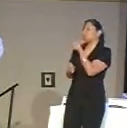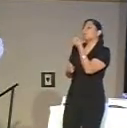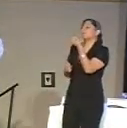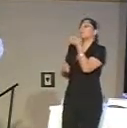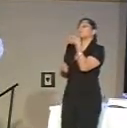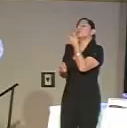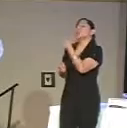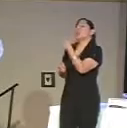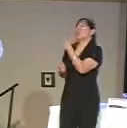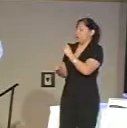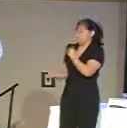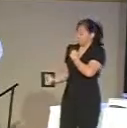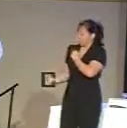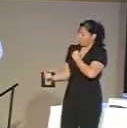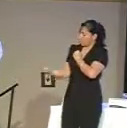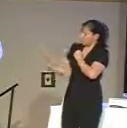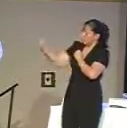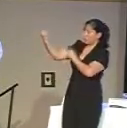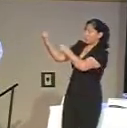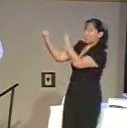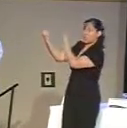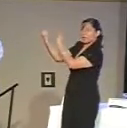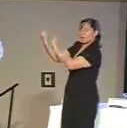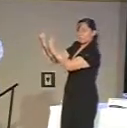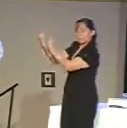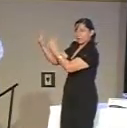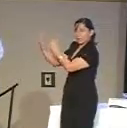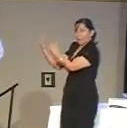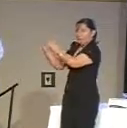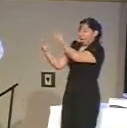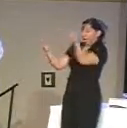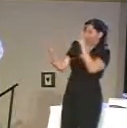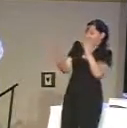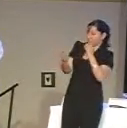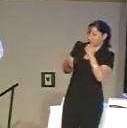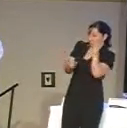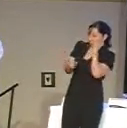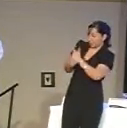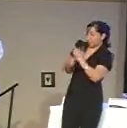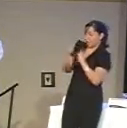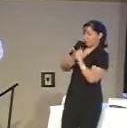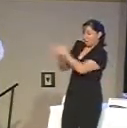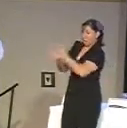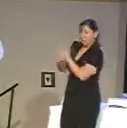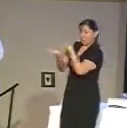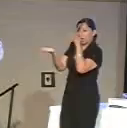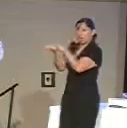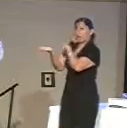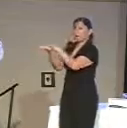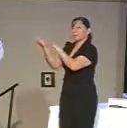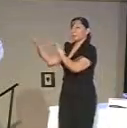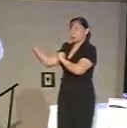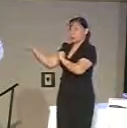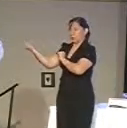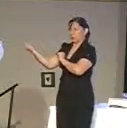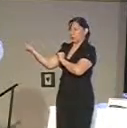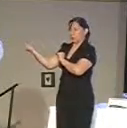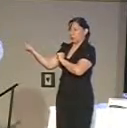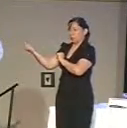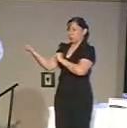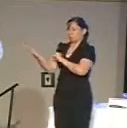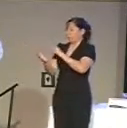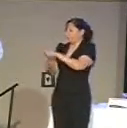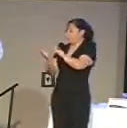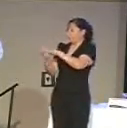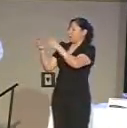persona hubiera recibido una atención adecuada, ¿cuáles serían probablemente, cuál sería